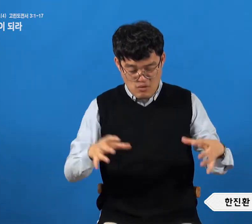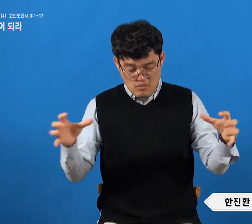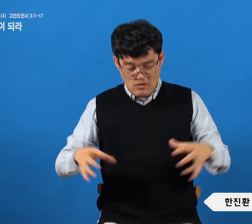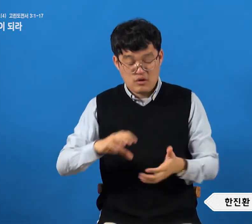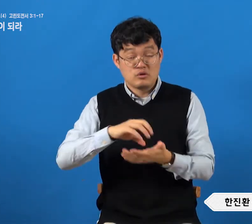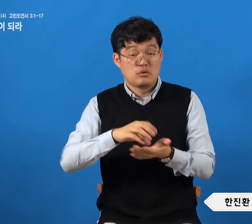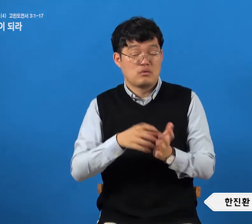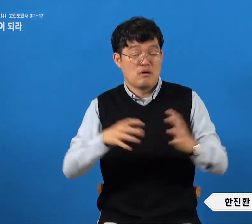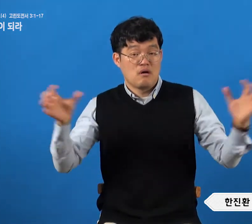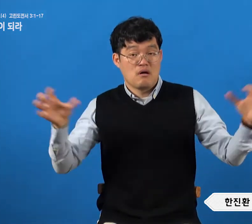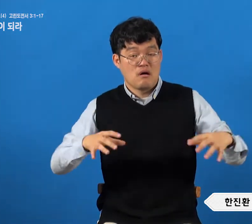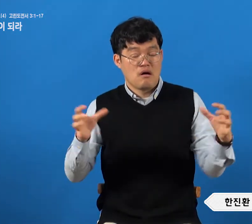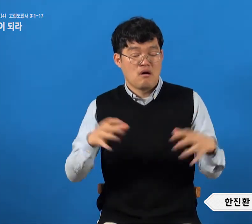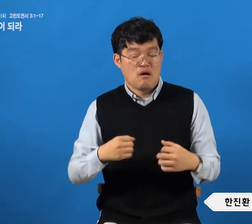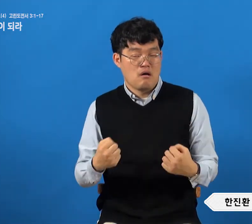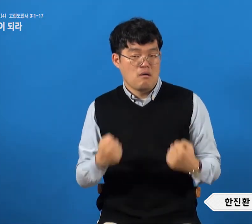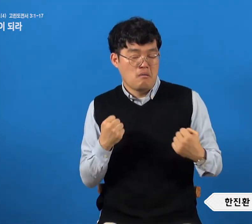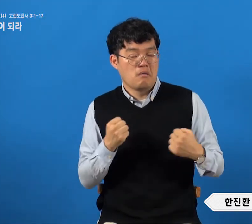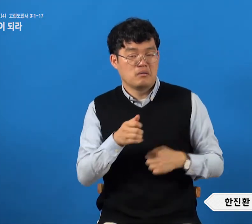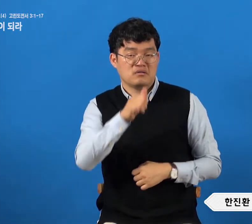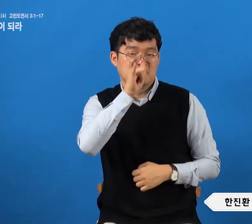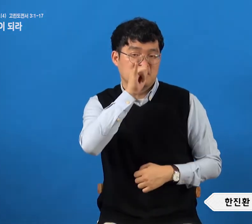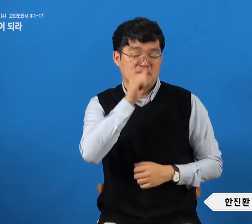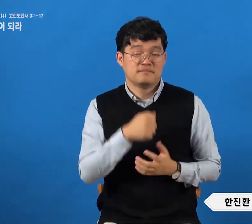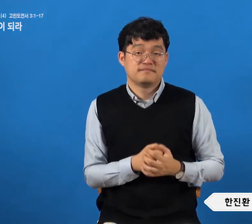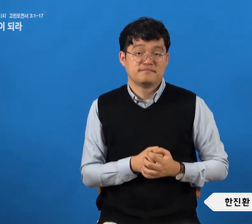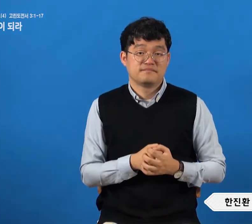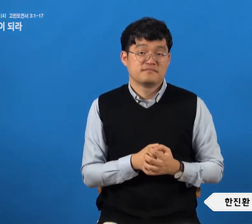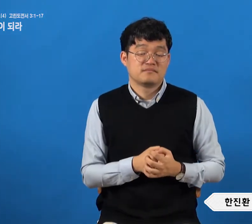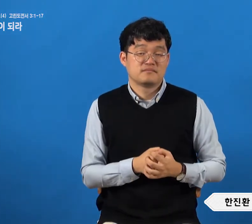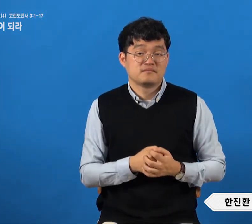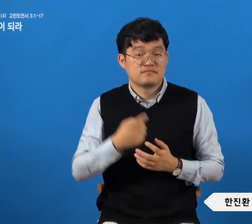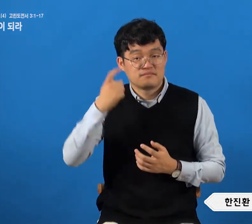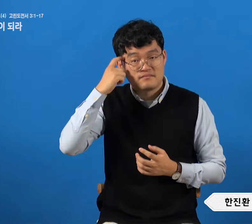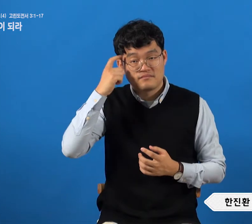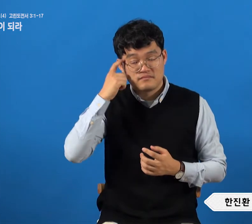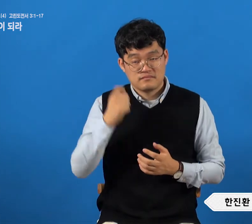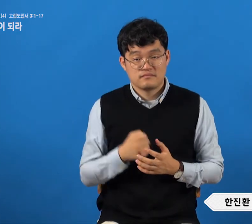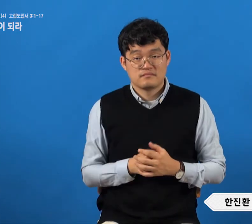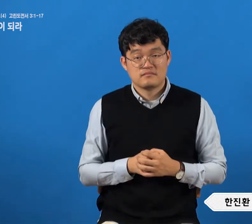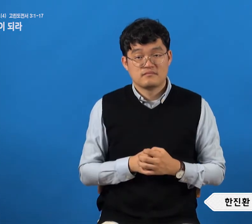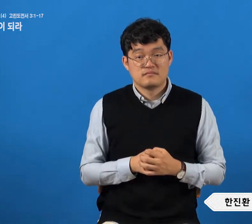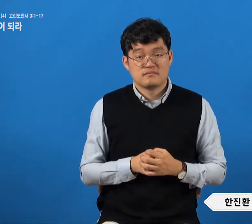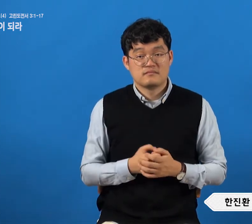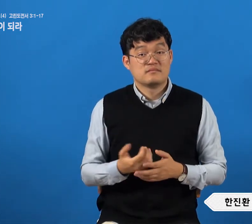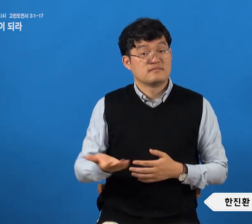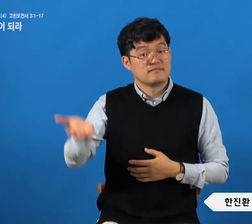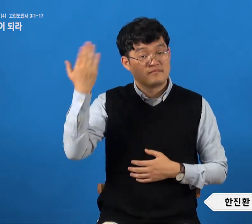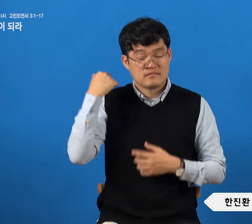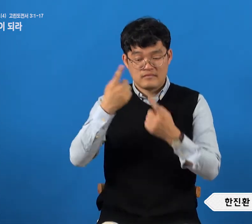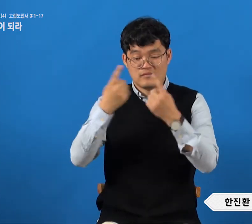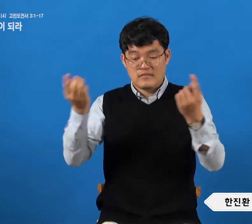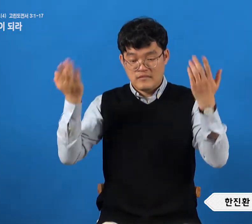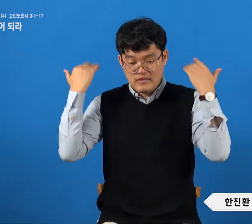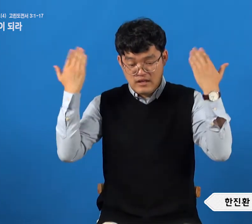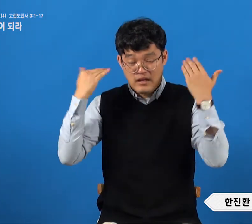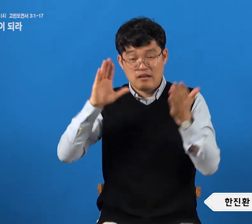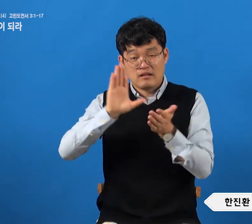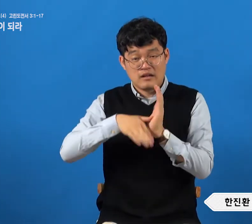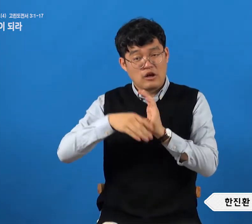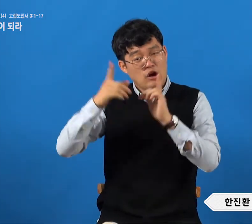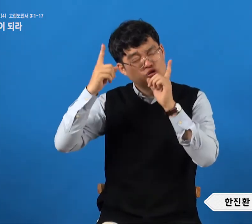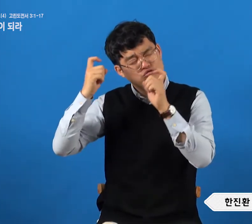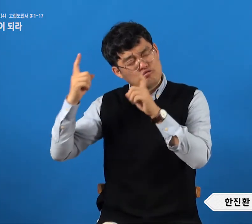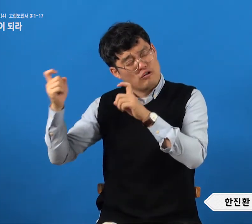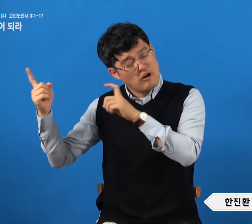모이고 할 정도로 결속력이 엄청 강합니다. 그도 그럴 것이 그 지난 대학부 시절에